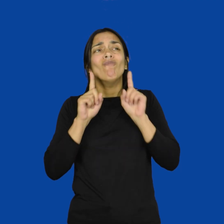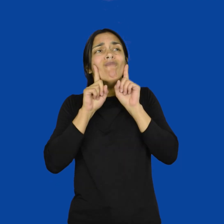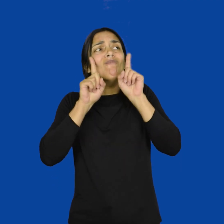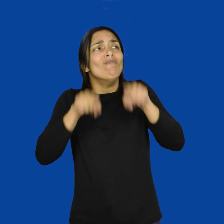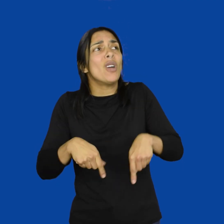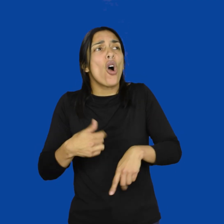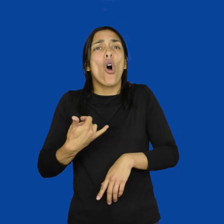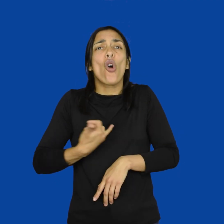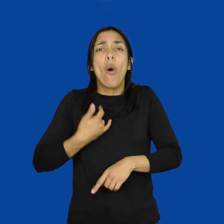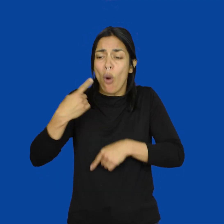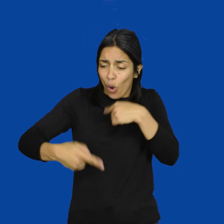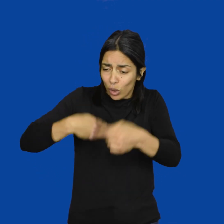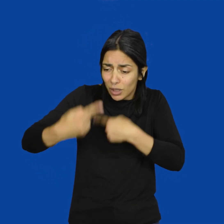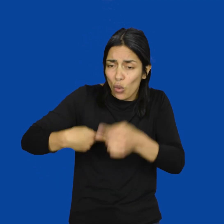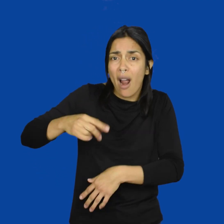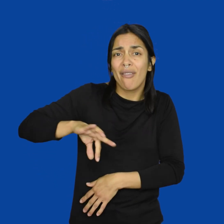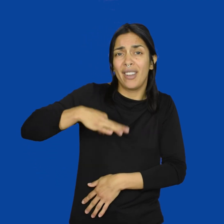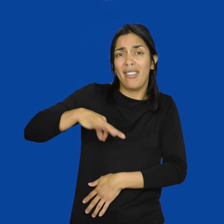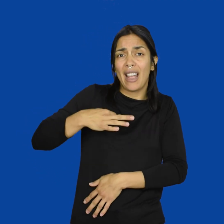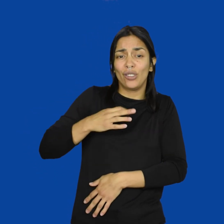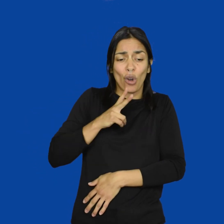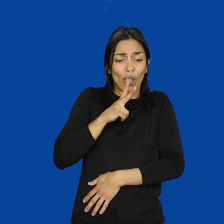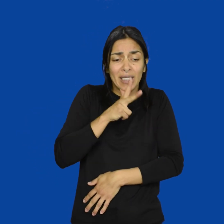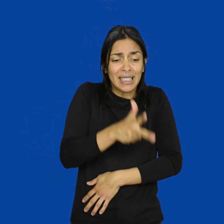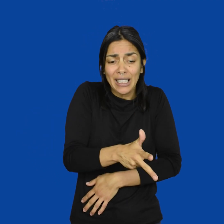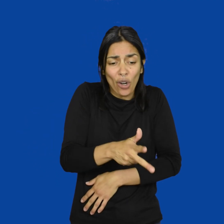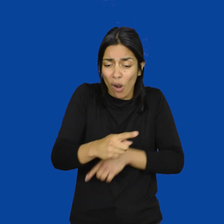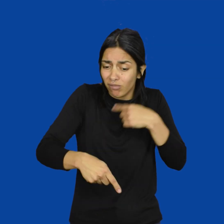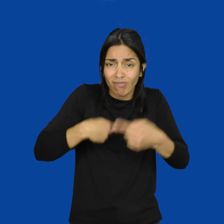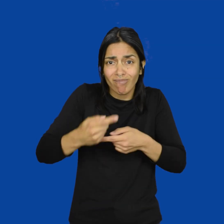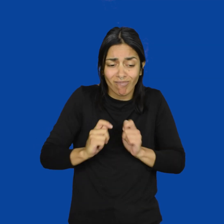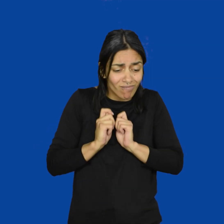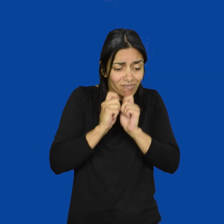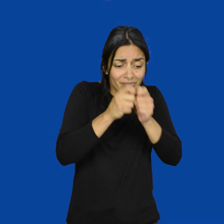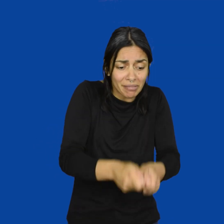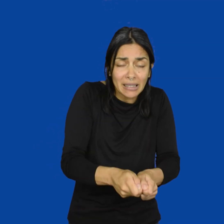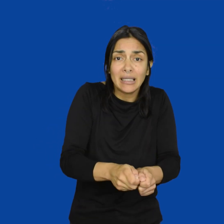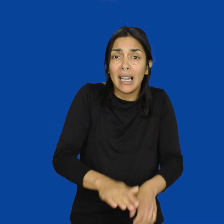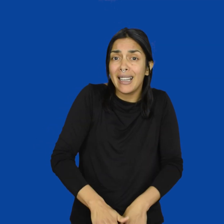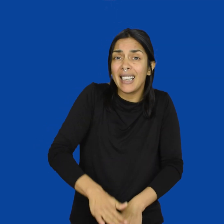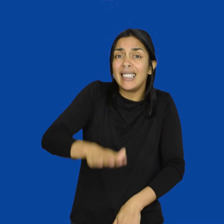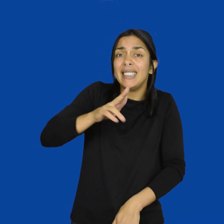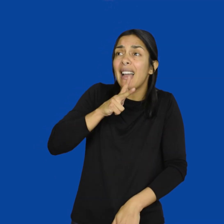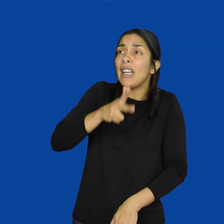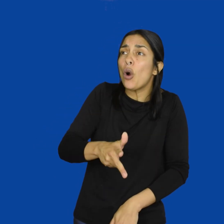el peso de sus vivencias y se reflejaba en sus descendientes. Ellos crecían con más preguntas que